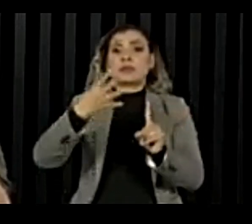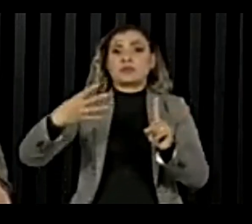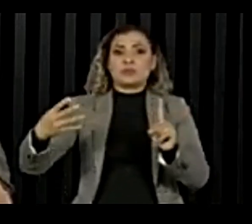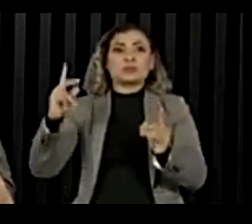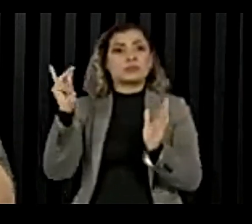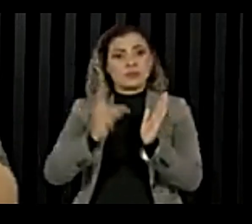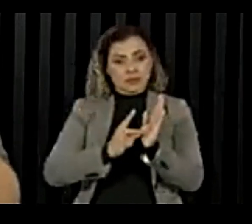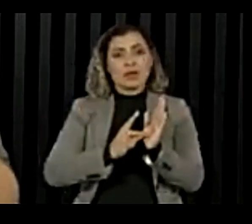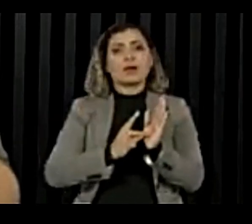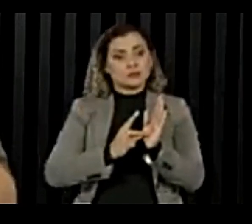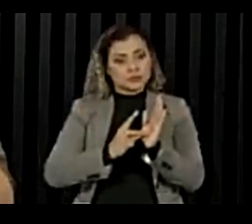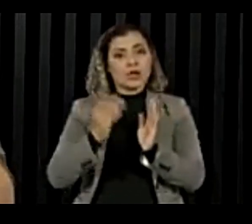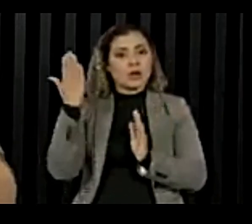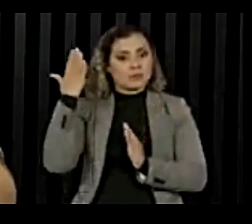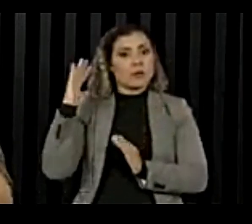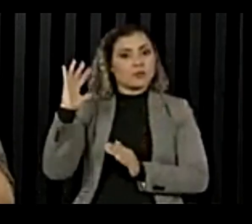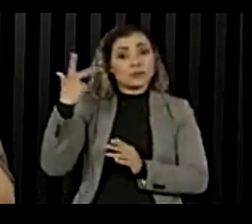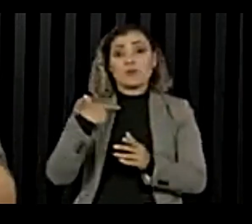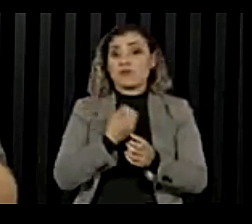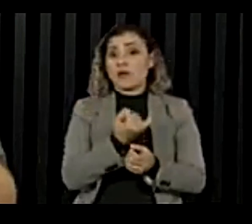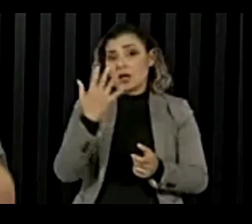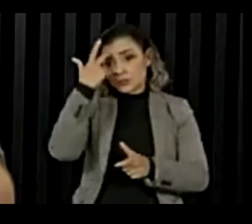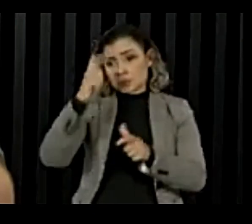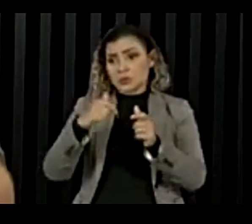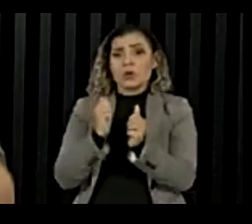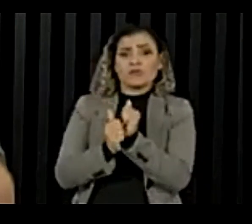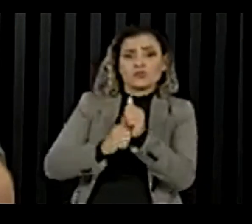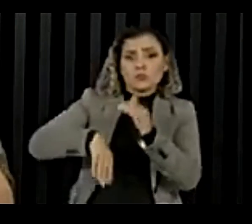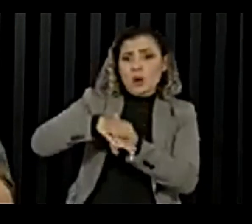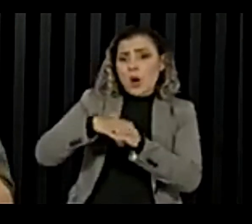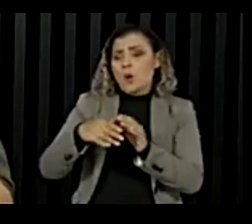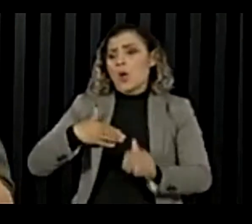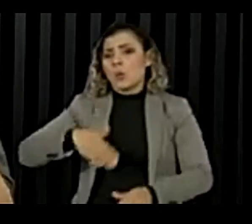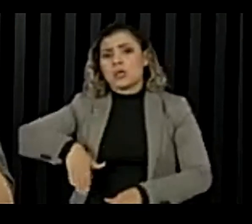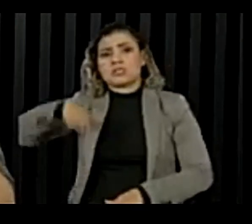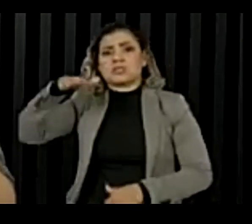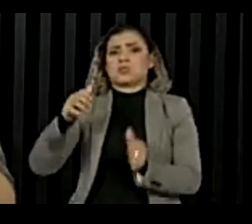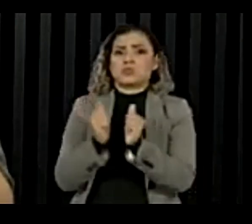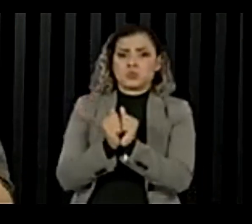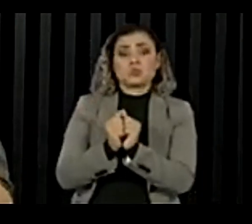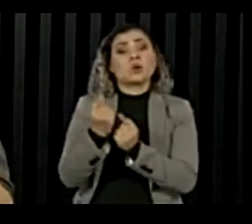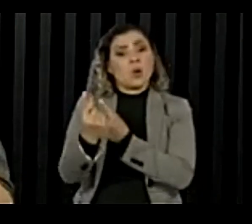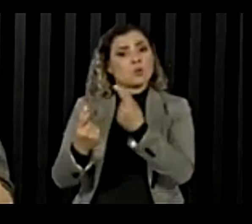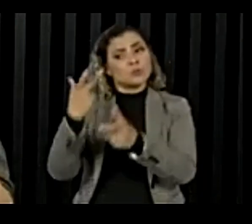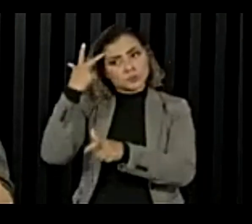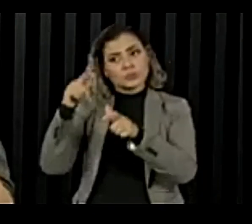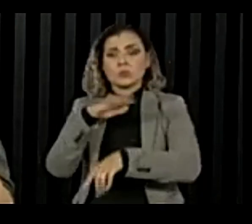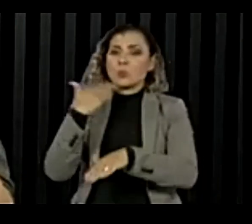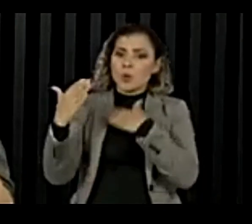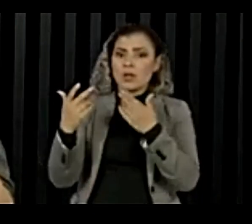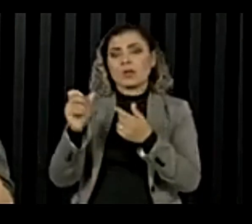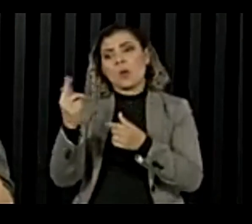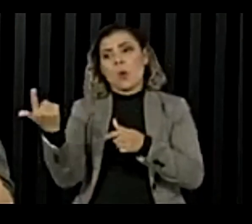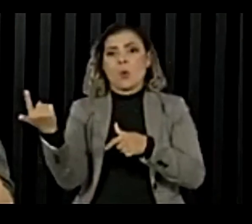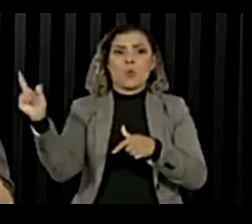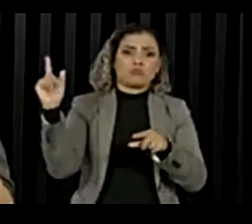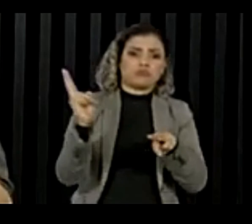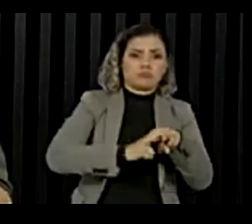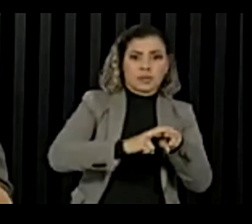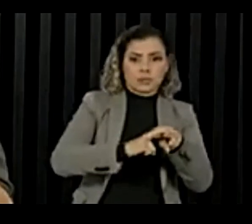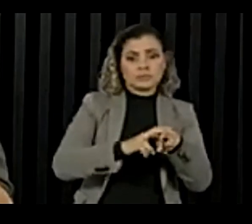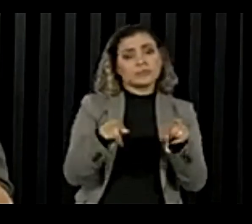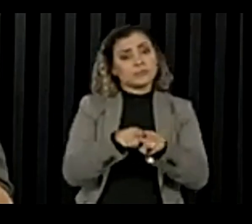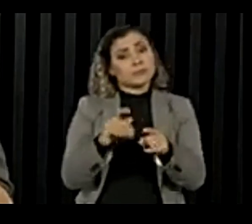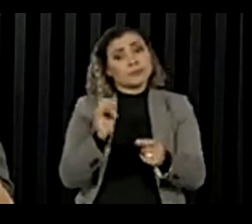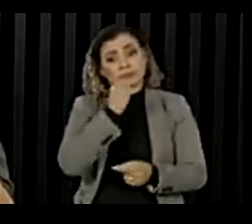é verdade. Várias das pessoas com quem eu jogava bola, com quem eu cresci, tiveram destinos um pouco trágicos e